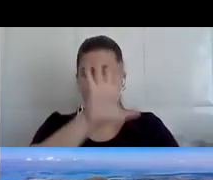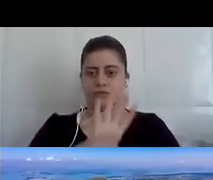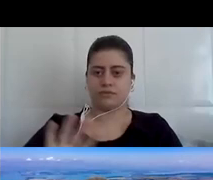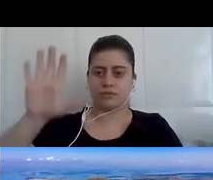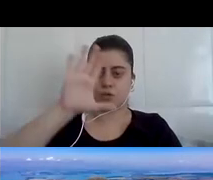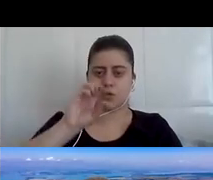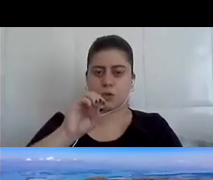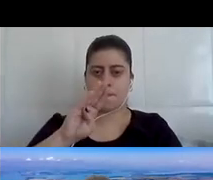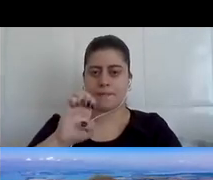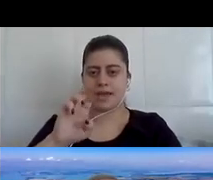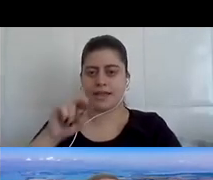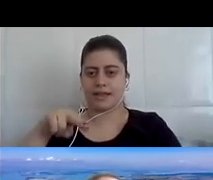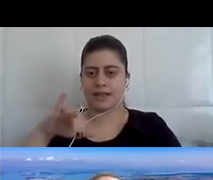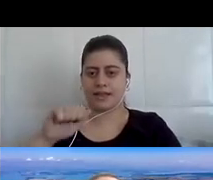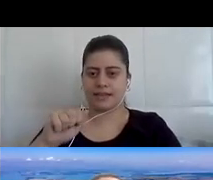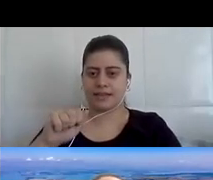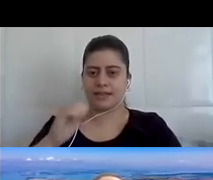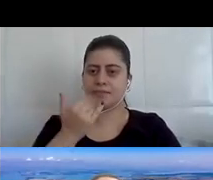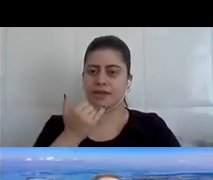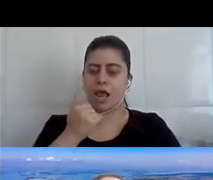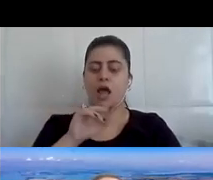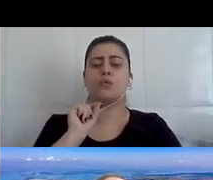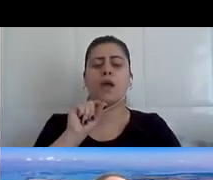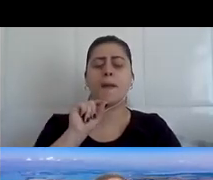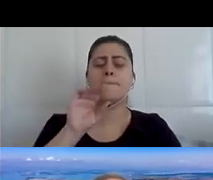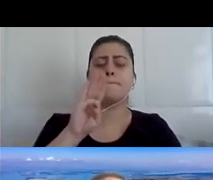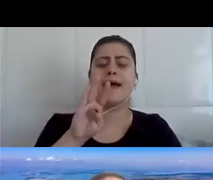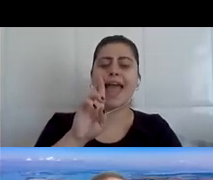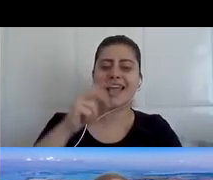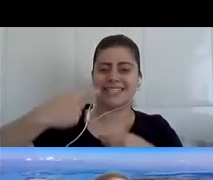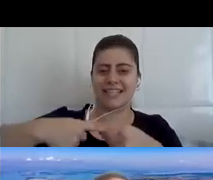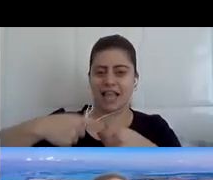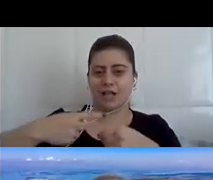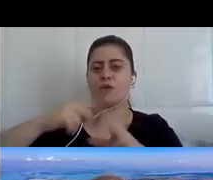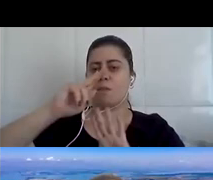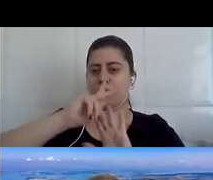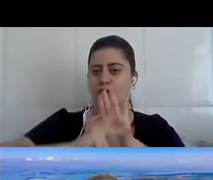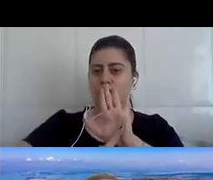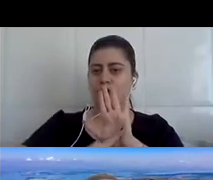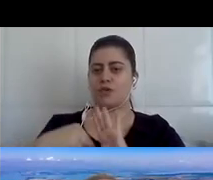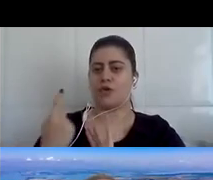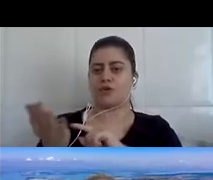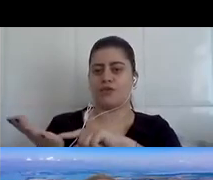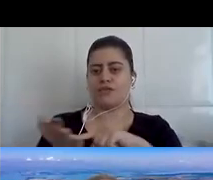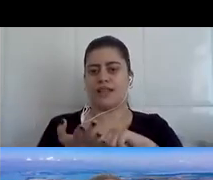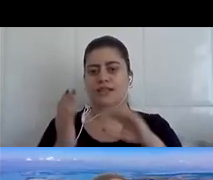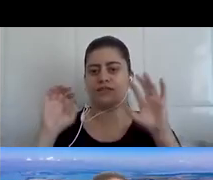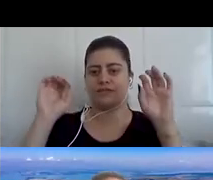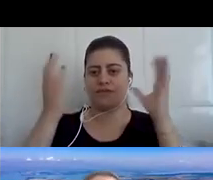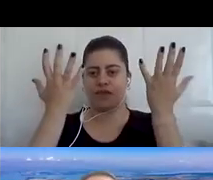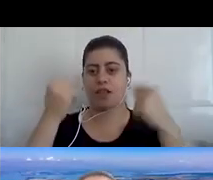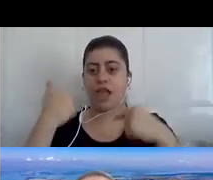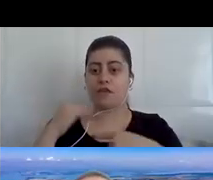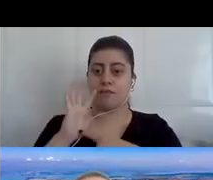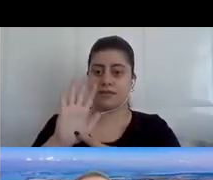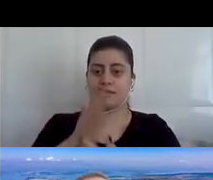do programa do BR Cidades, né, com o qual nós fomos convidados para esse evento. O que eu vou apresentar para vocês é